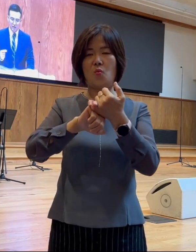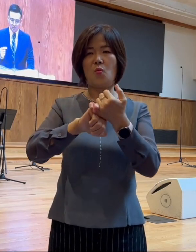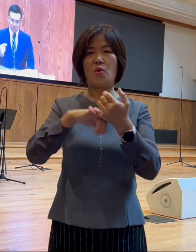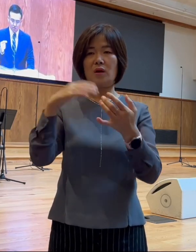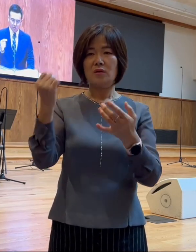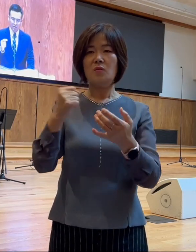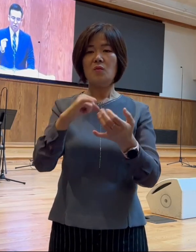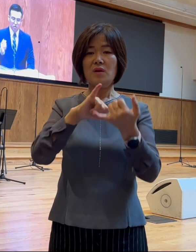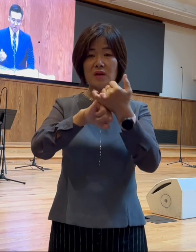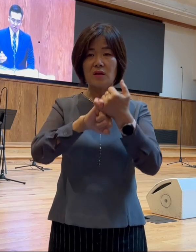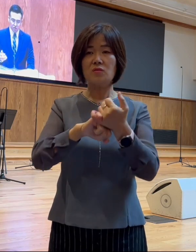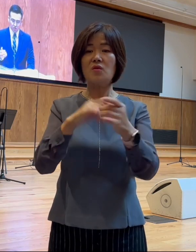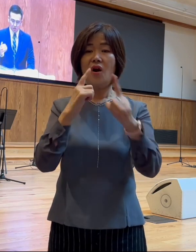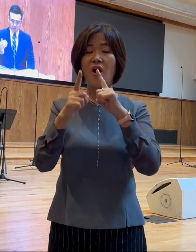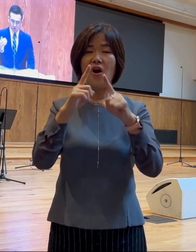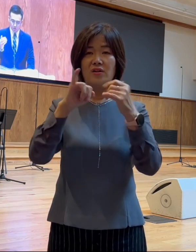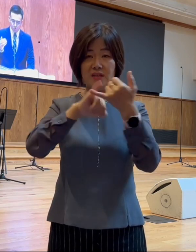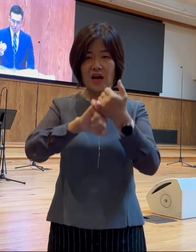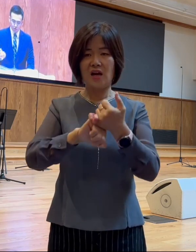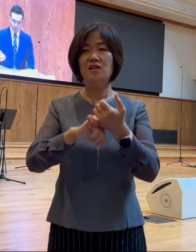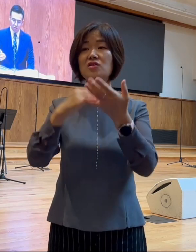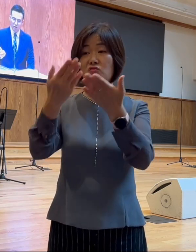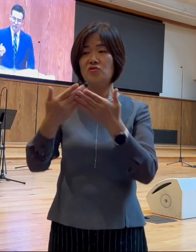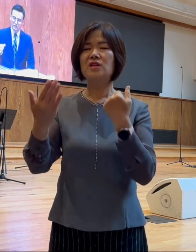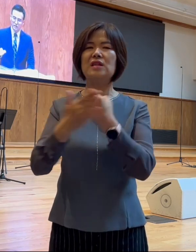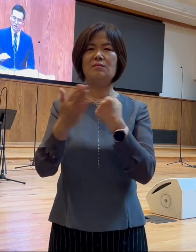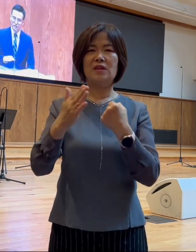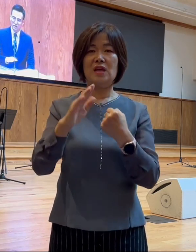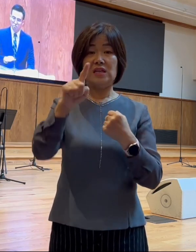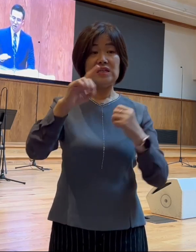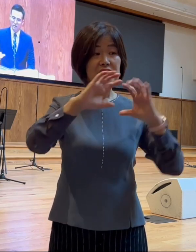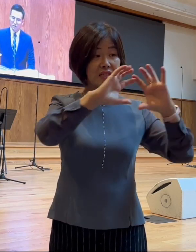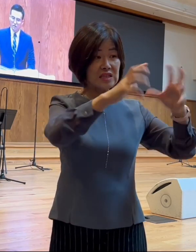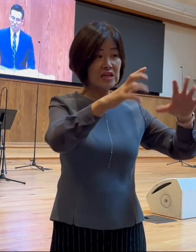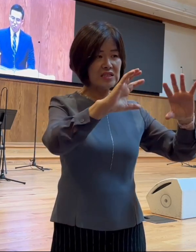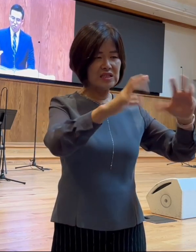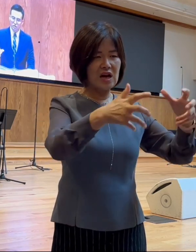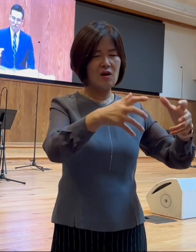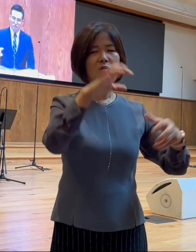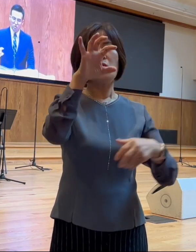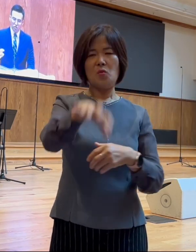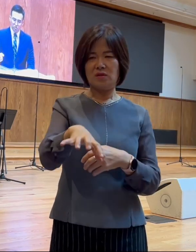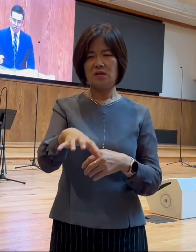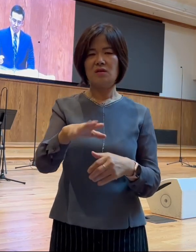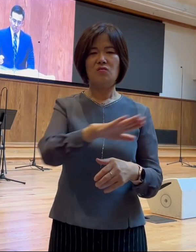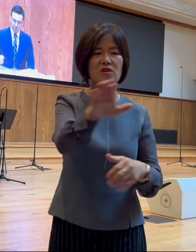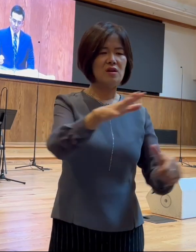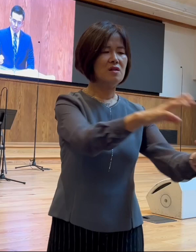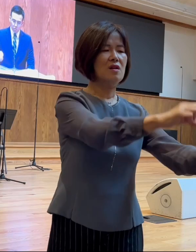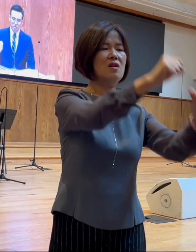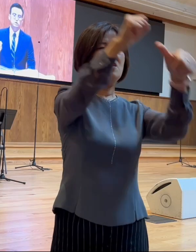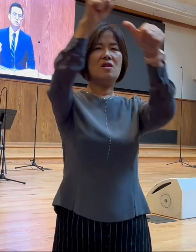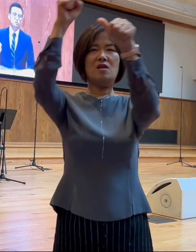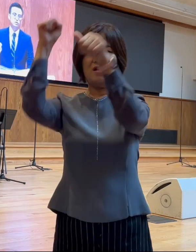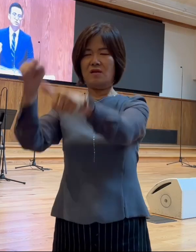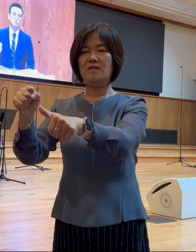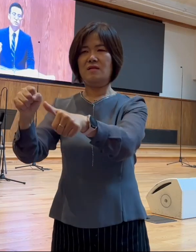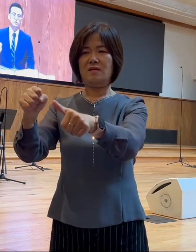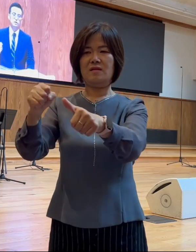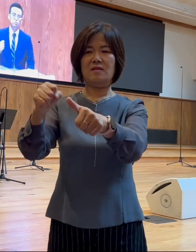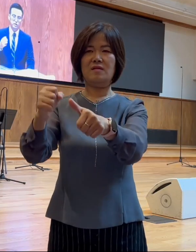그 약속을, 언약이죠, 그것을 주셔서 이 세상이라는 바다에서 우리를 건져서 끌어올리시는